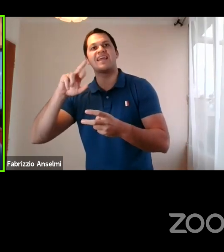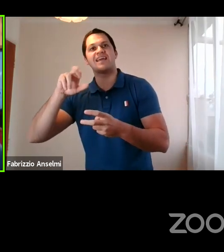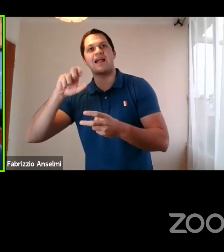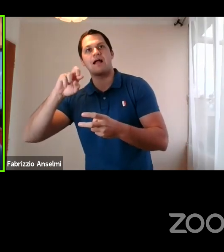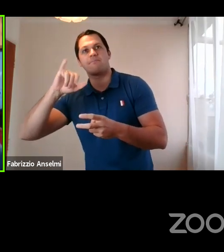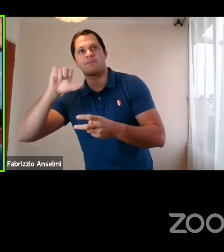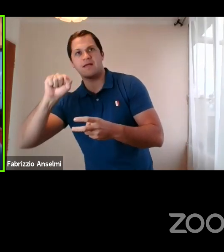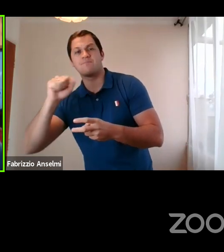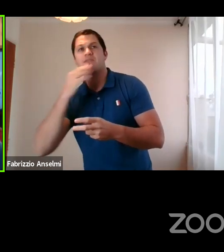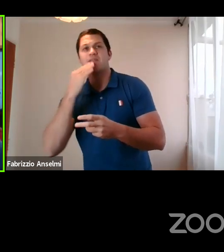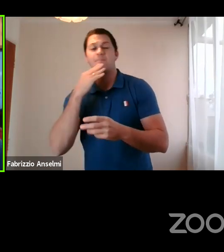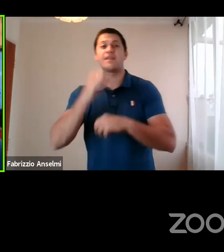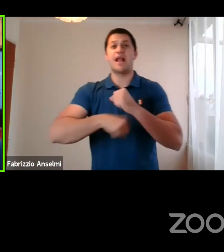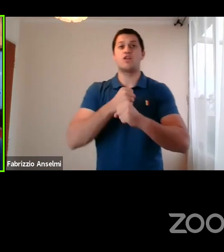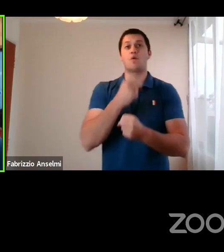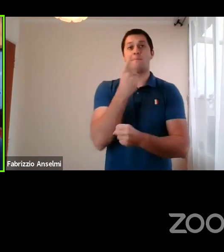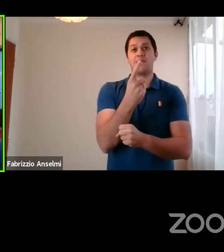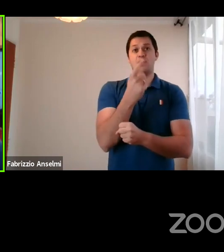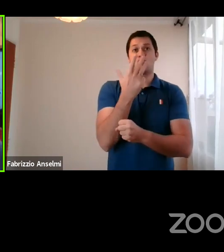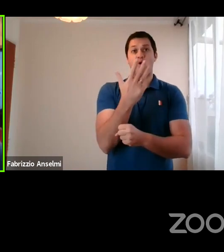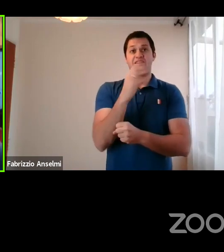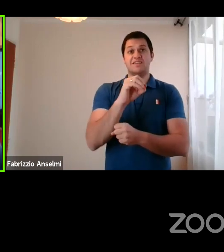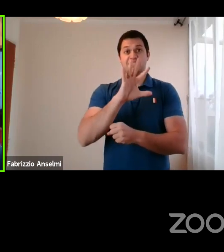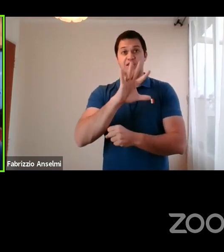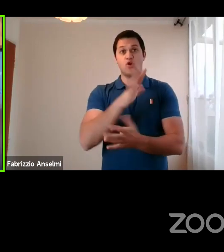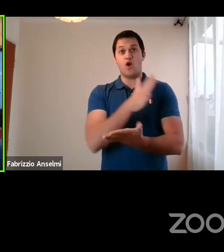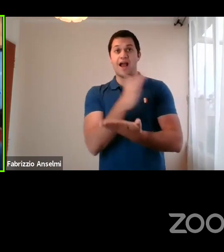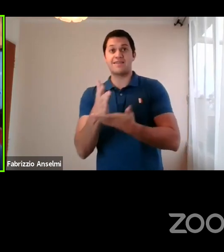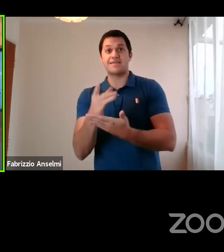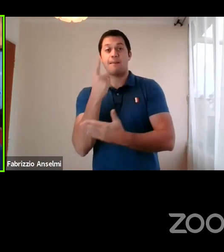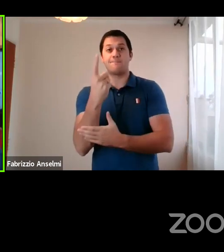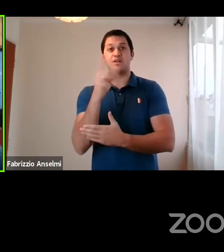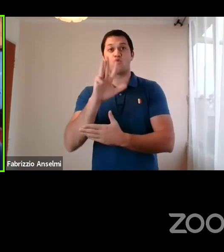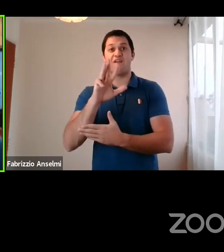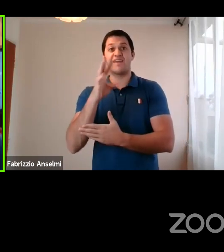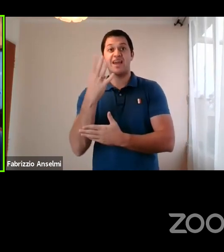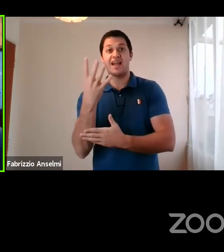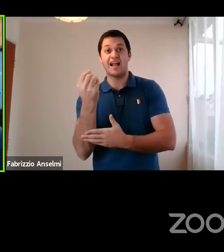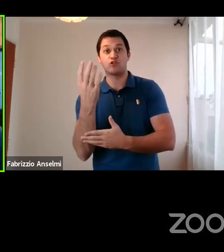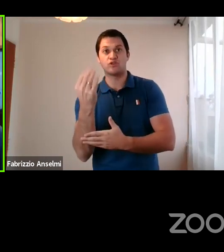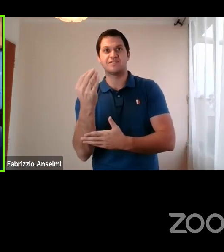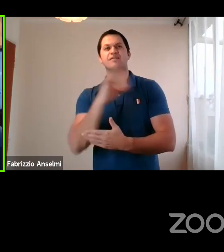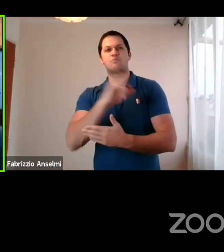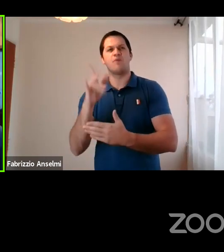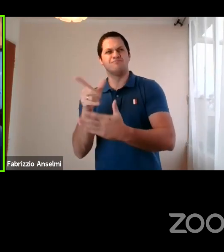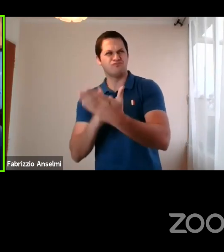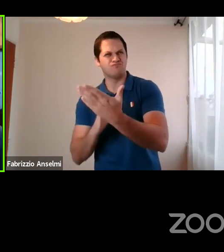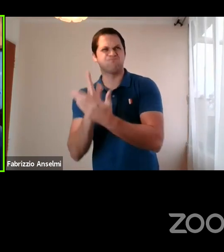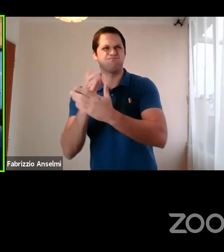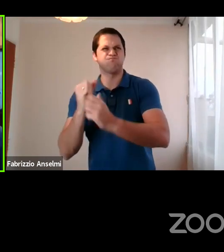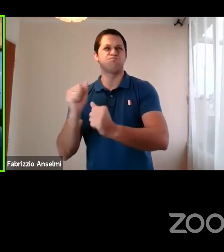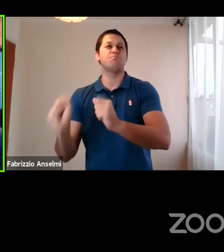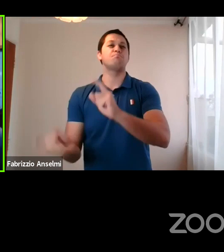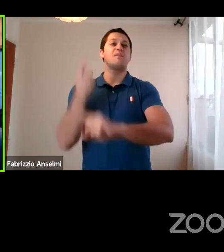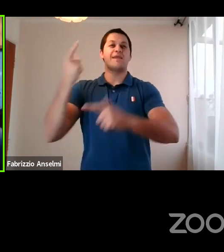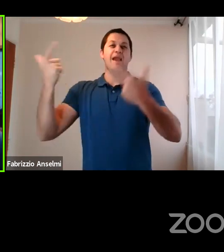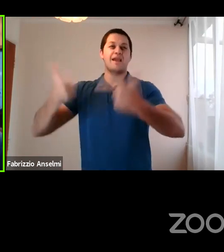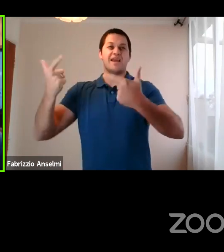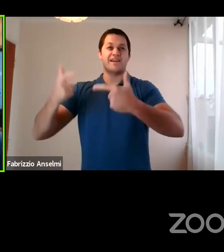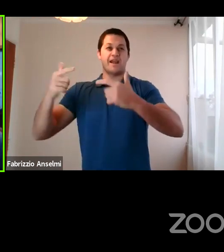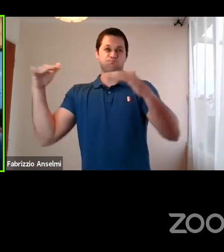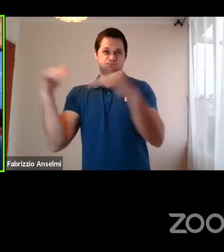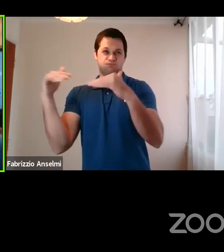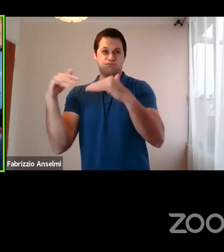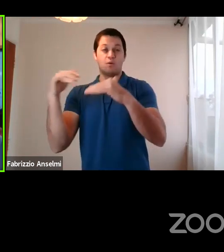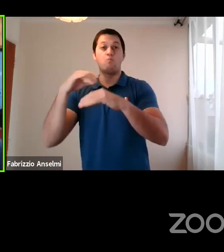y 1914, que es cuando estalló la guerra. Después terminó la guerra y siguió desde 1920 en adelante. Vamos a dejar